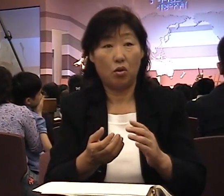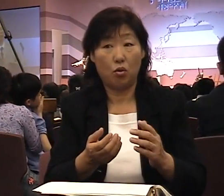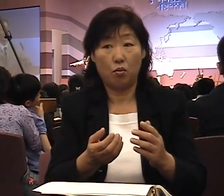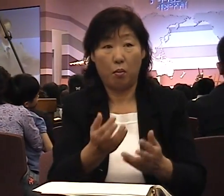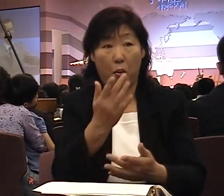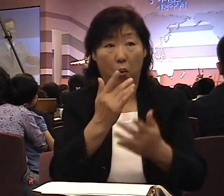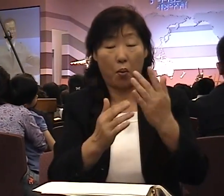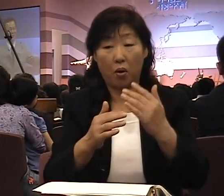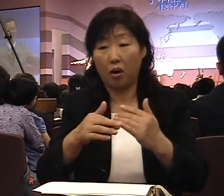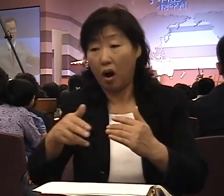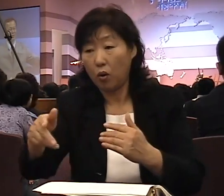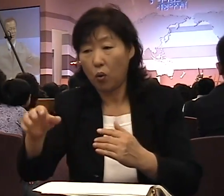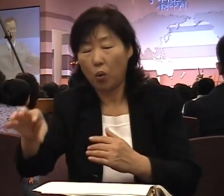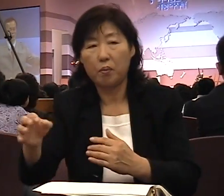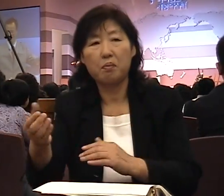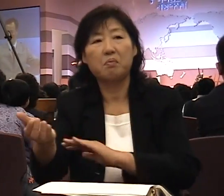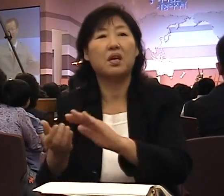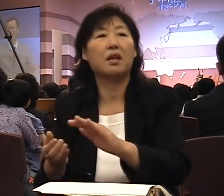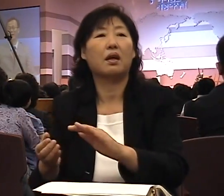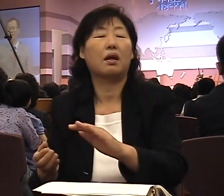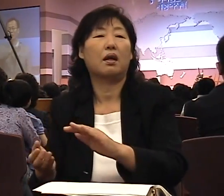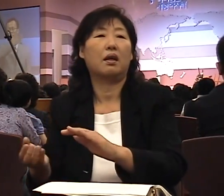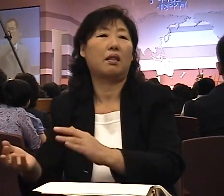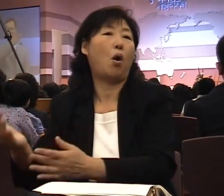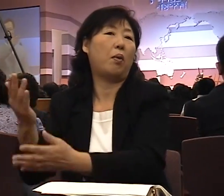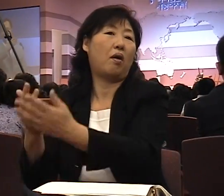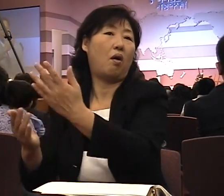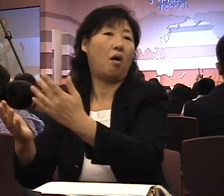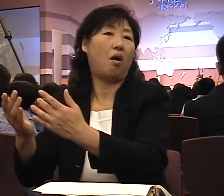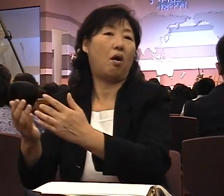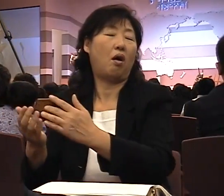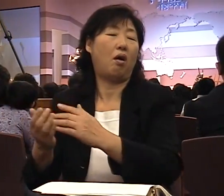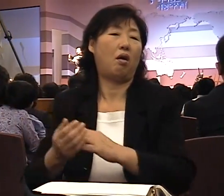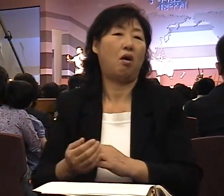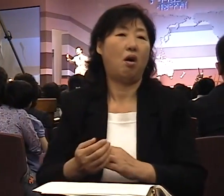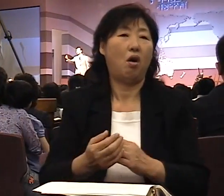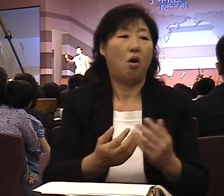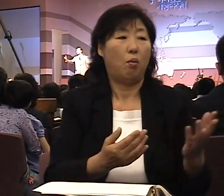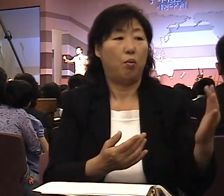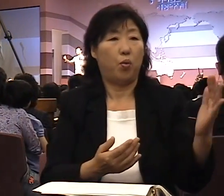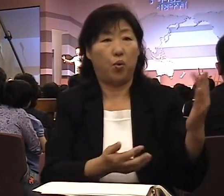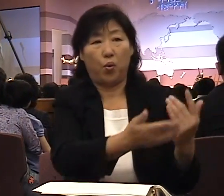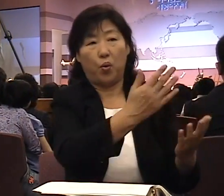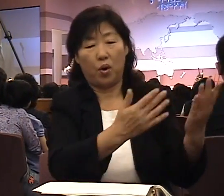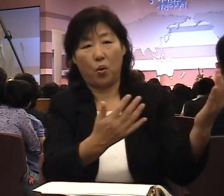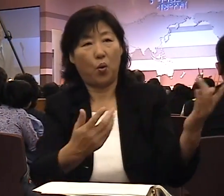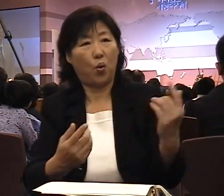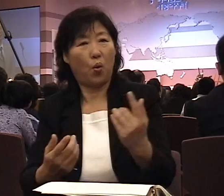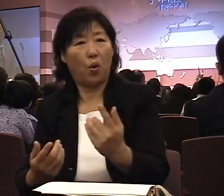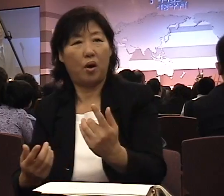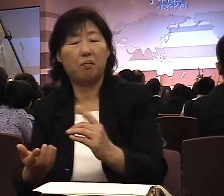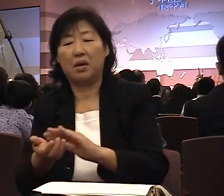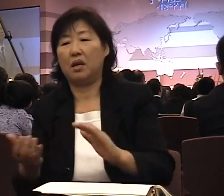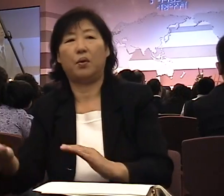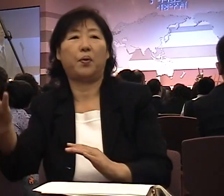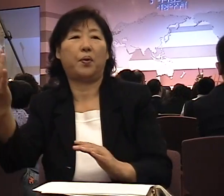미리 태우더라고요. 미리 태워야 이 불이 오면서 더 이상 탈 것이 없으니까 꺼진다는